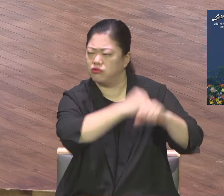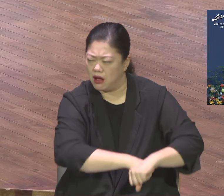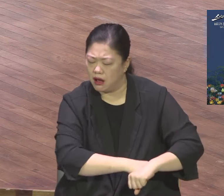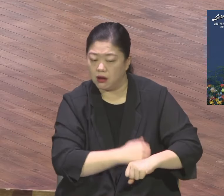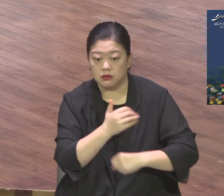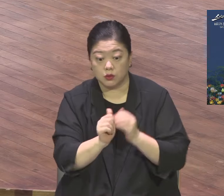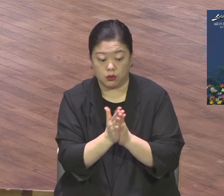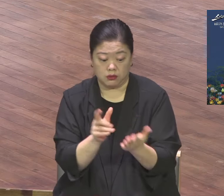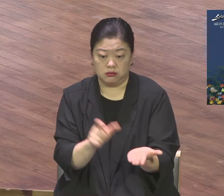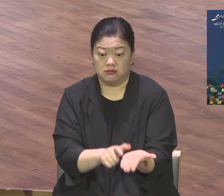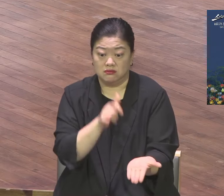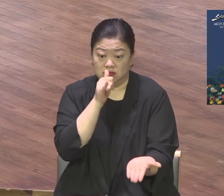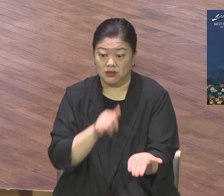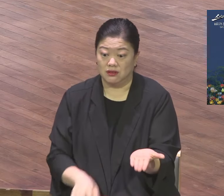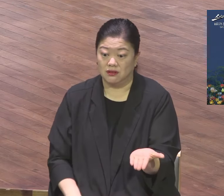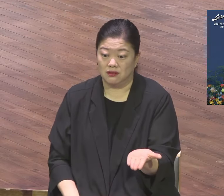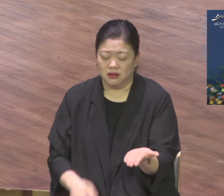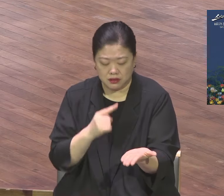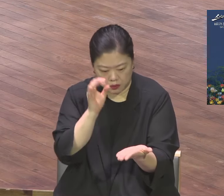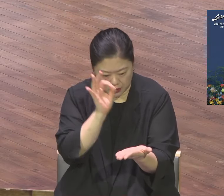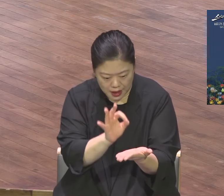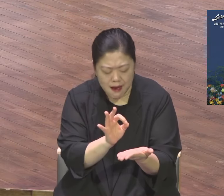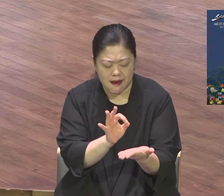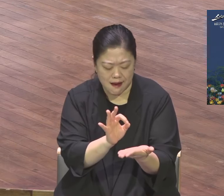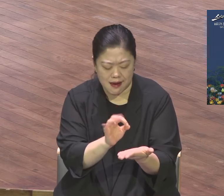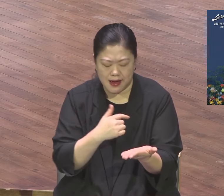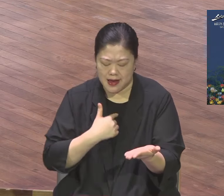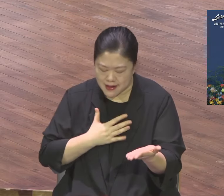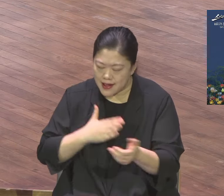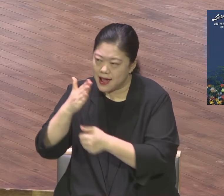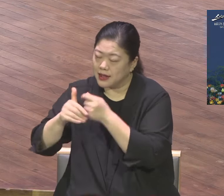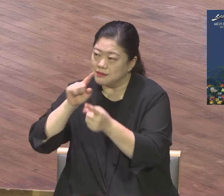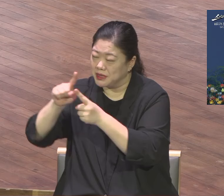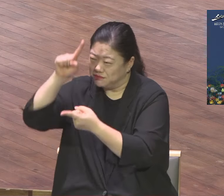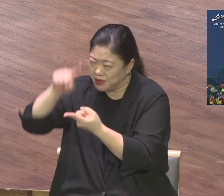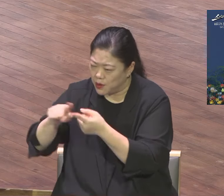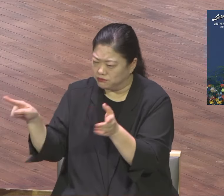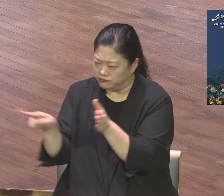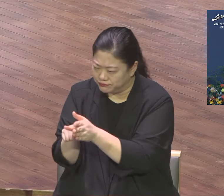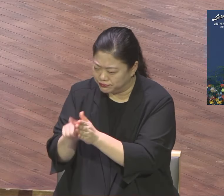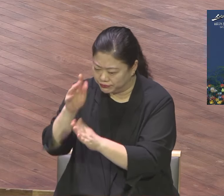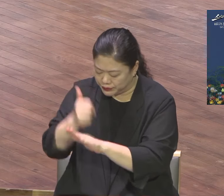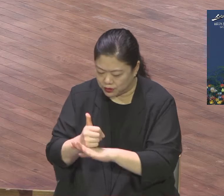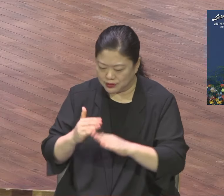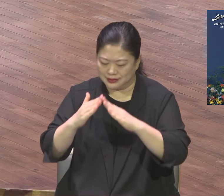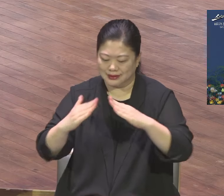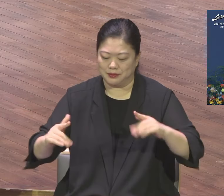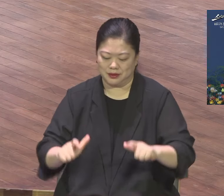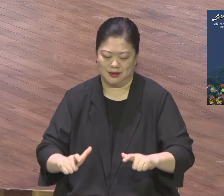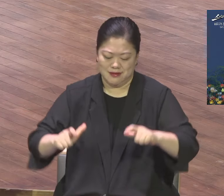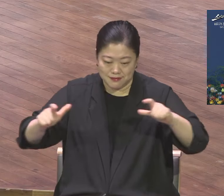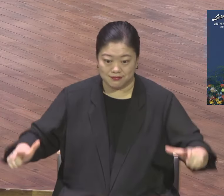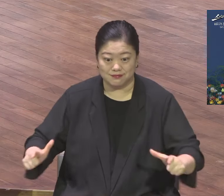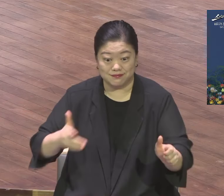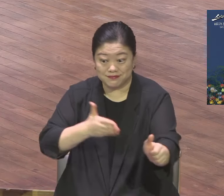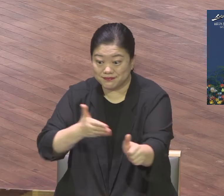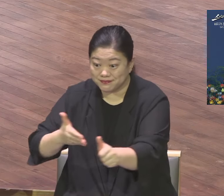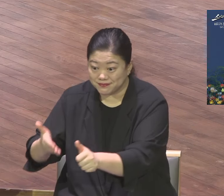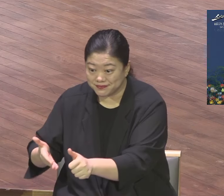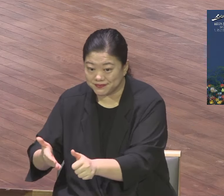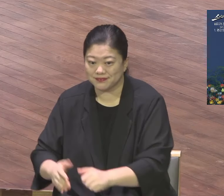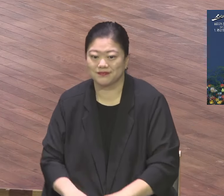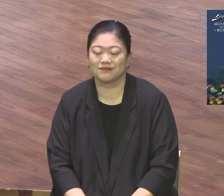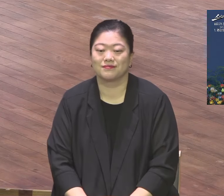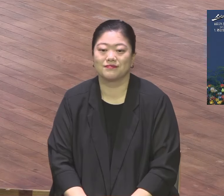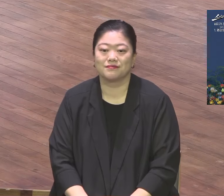깨닫고 영육간의 삶의 장막터를 넓혀나가는 증거 있기를 제물로 축복합니다. 그럼 첫째로